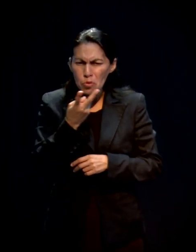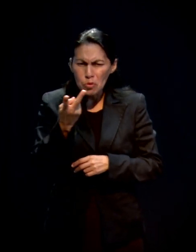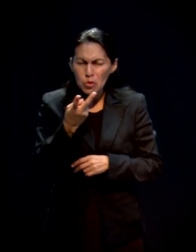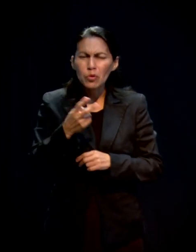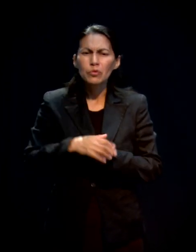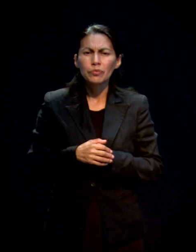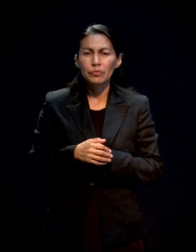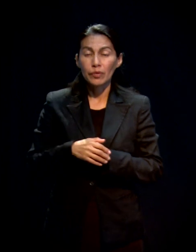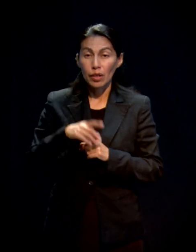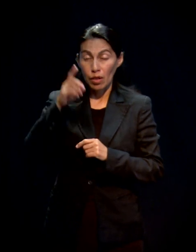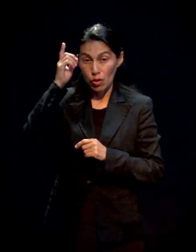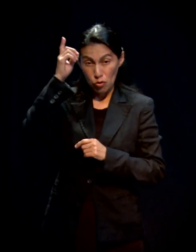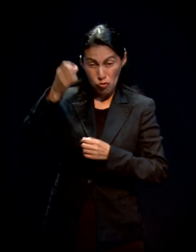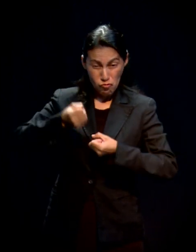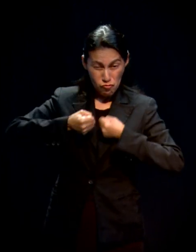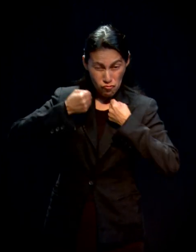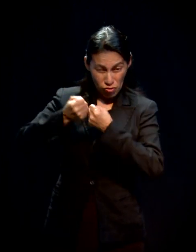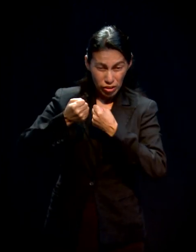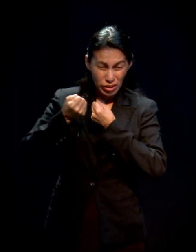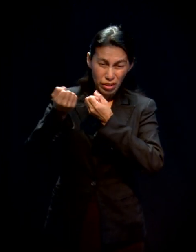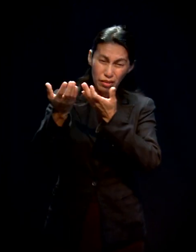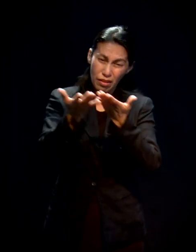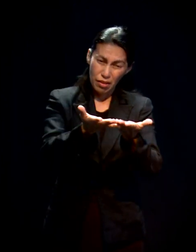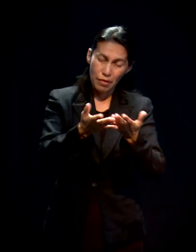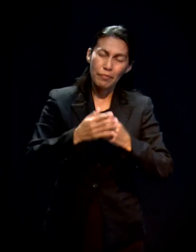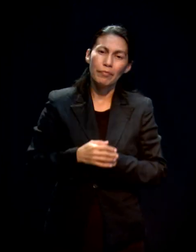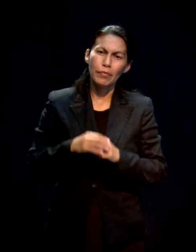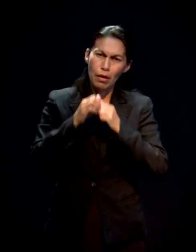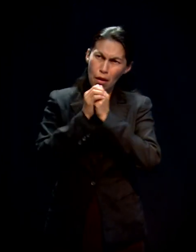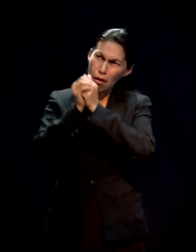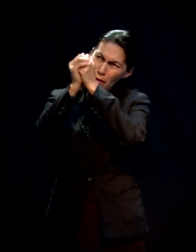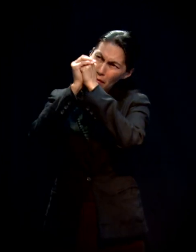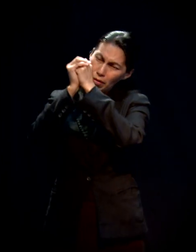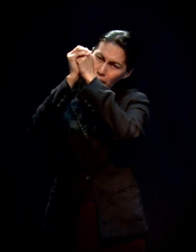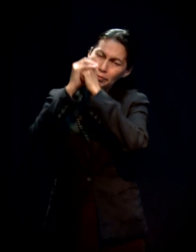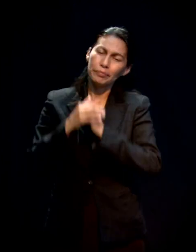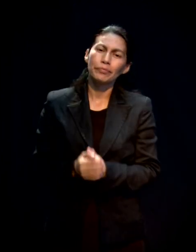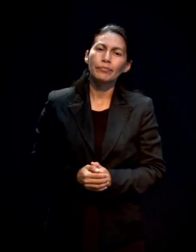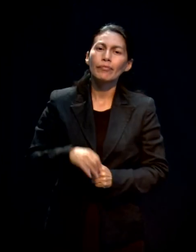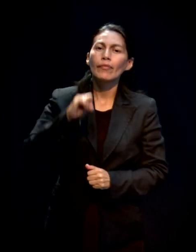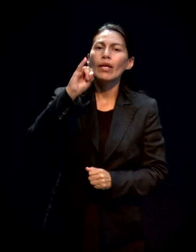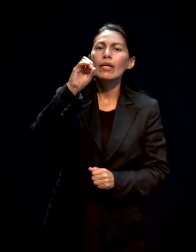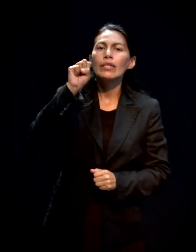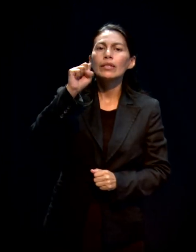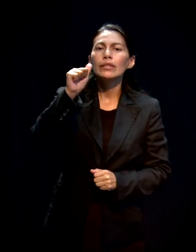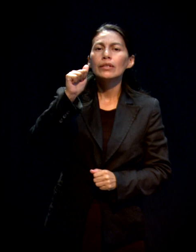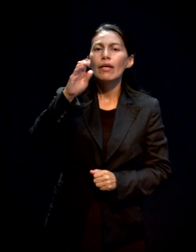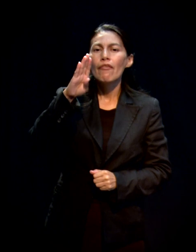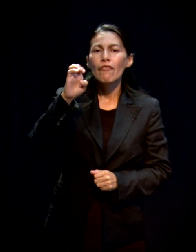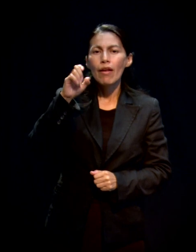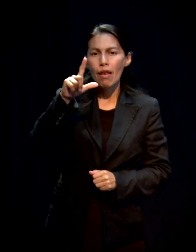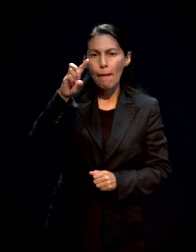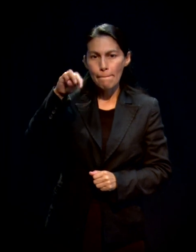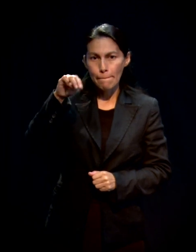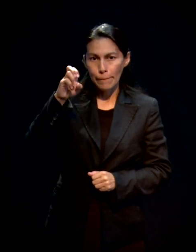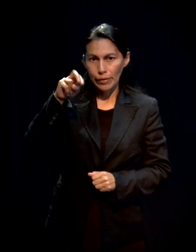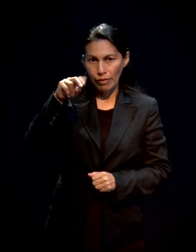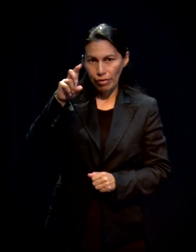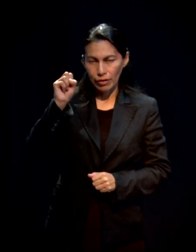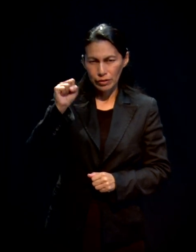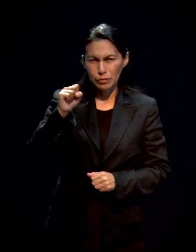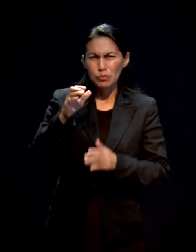para ver su gloria y alabarle isabel méndez pido de sus oraciones por mis sobrinas andy ochoa méndez